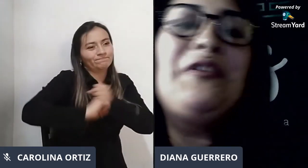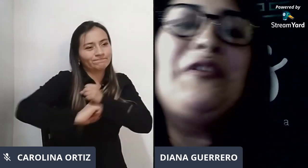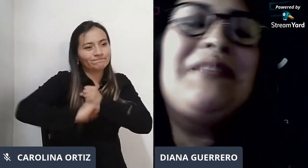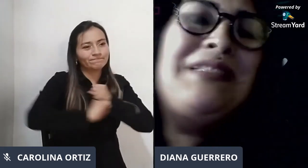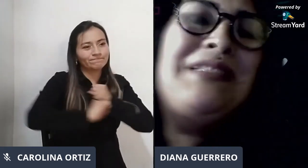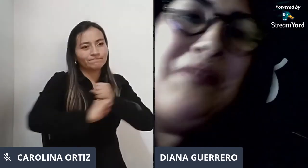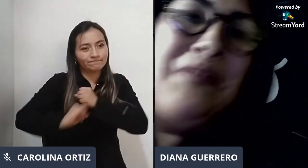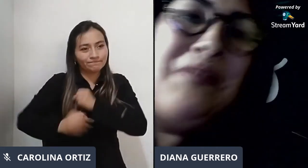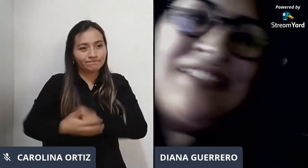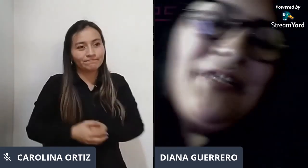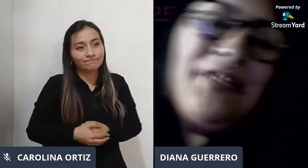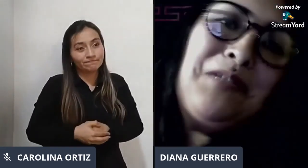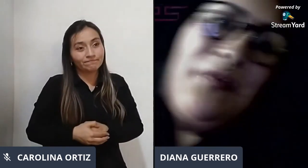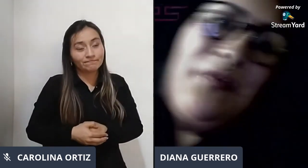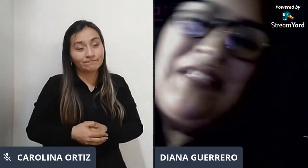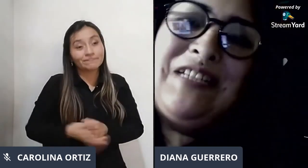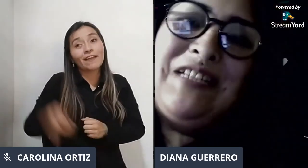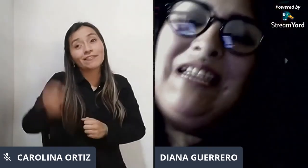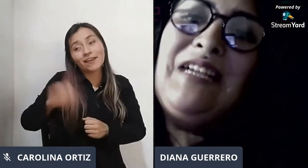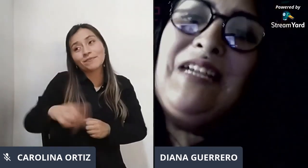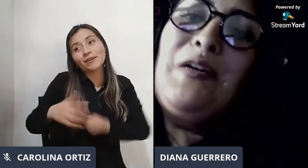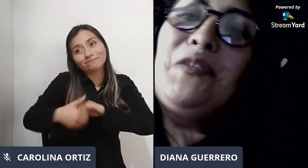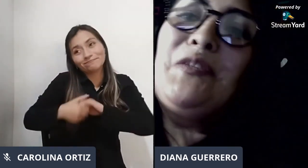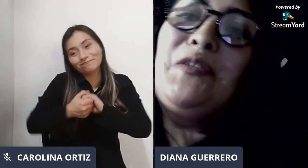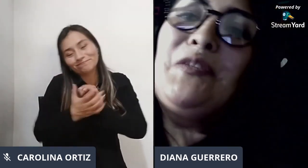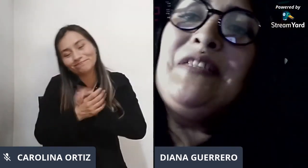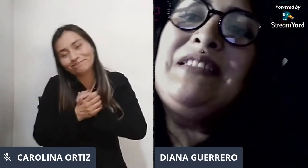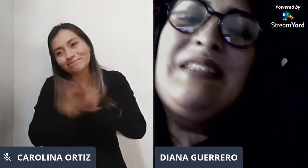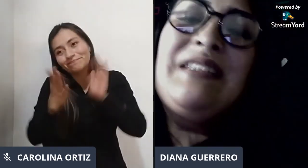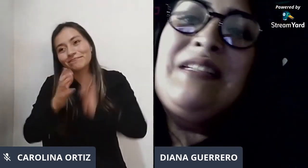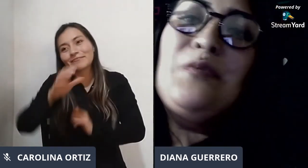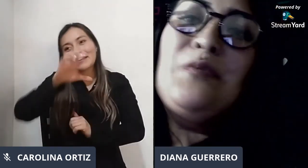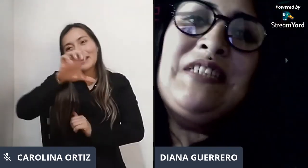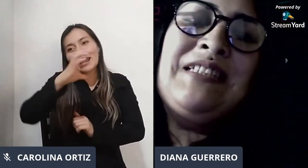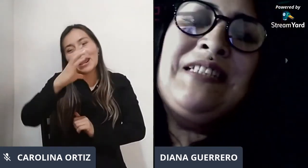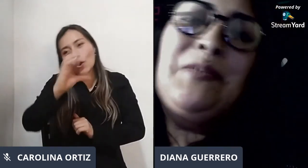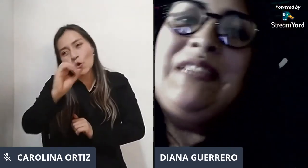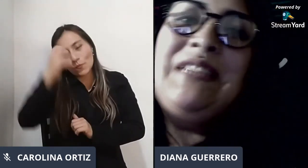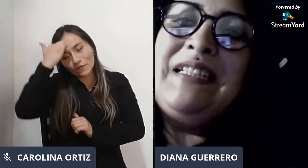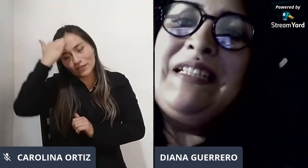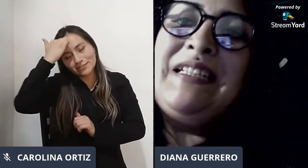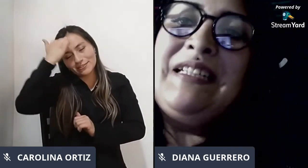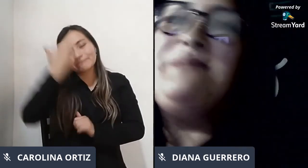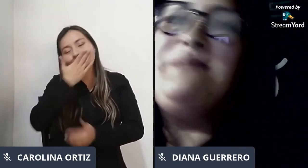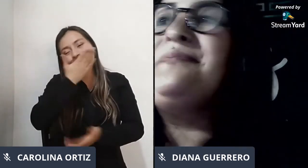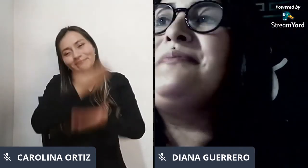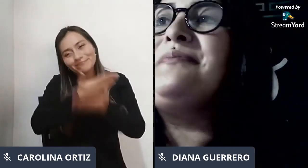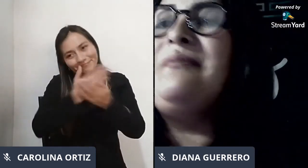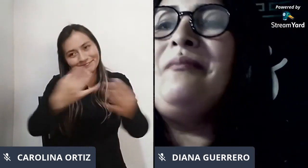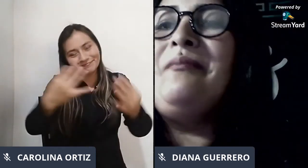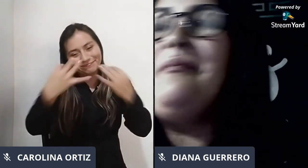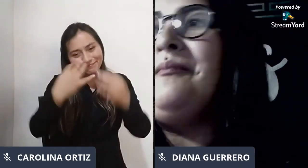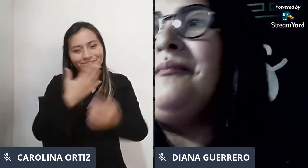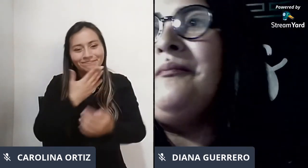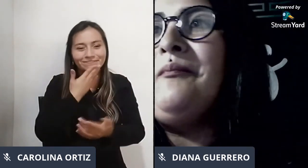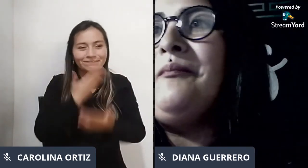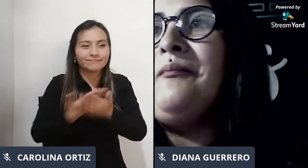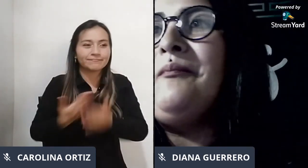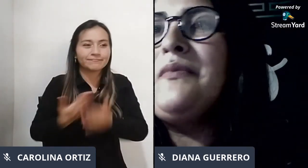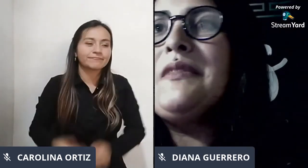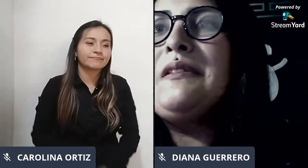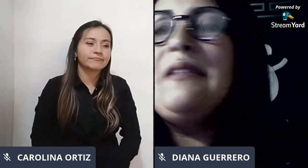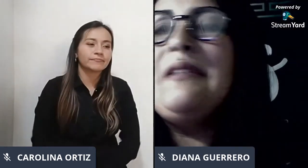Ah, bueno, y también se me olvidaba saludar a mis compañeros de la LECO, a los profes. Muchas gracias por estar aquí también.